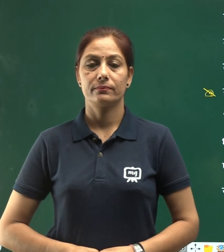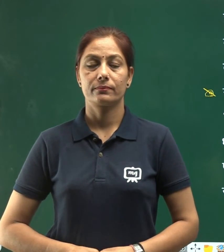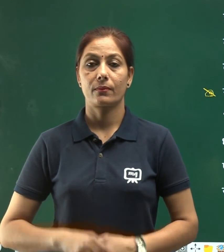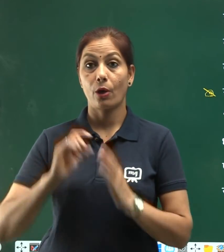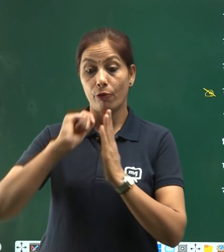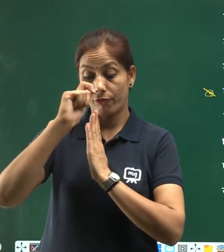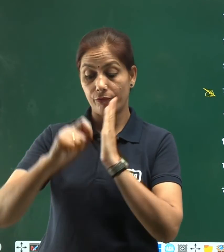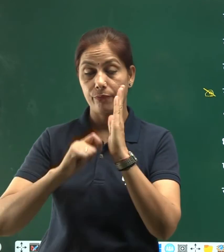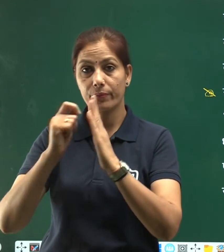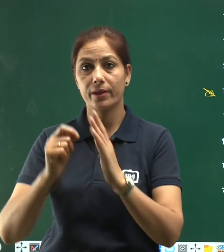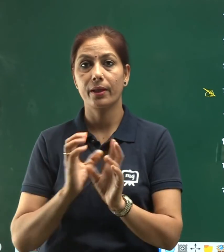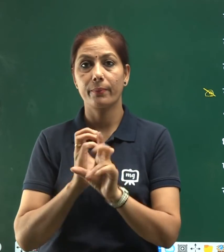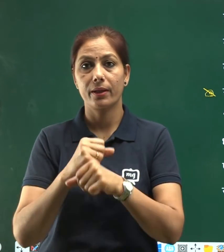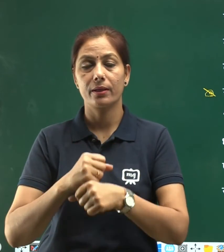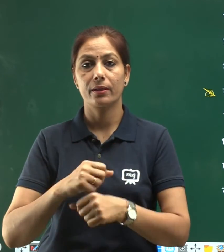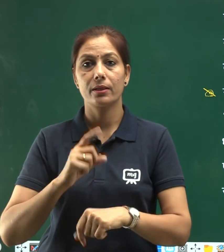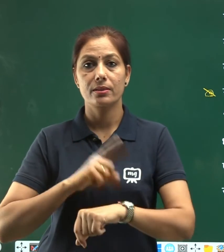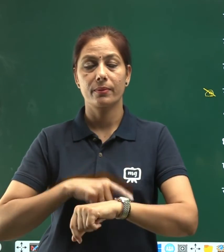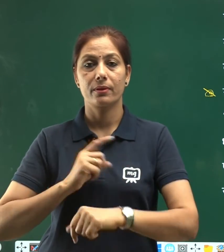फिल्म के निर्माण के दौरान